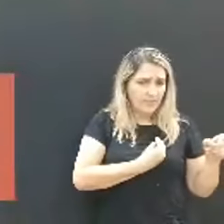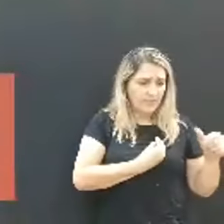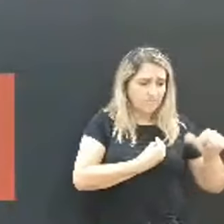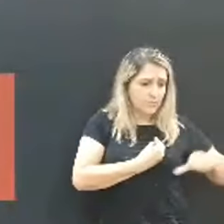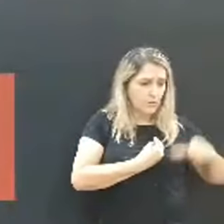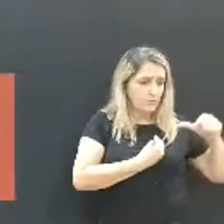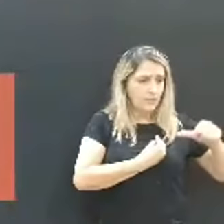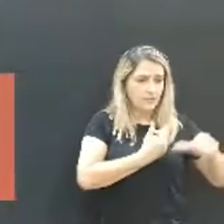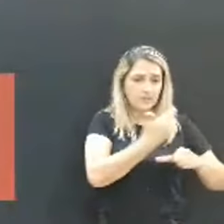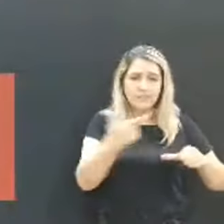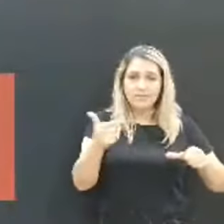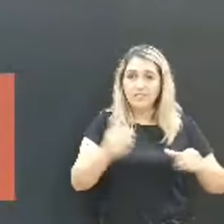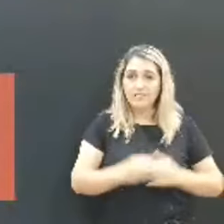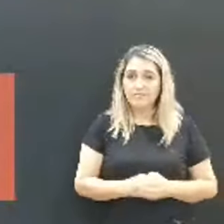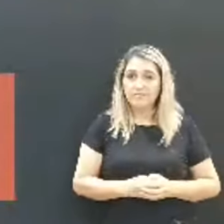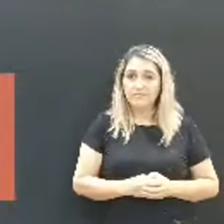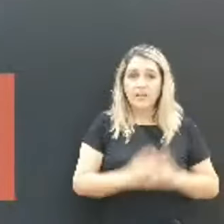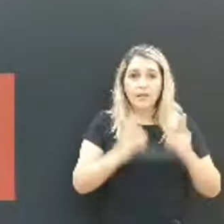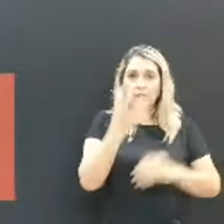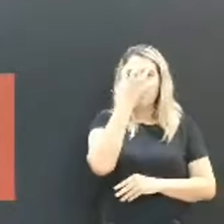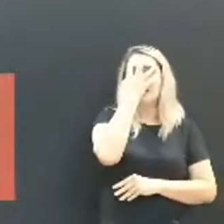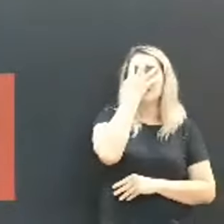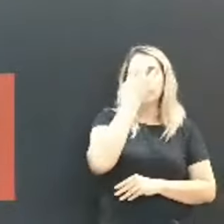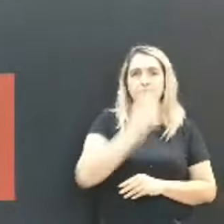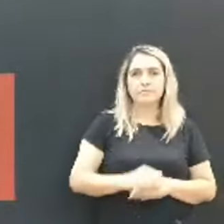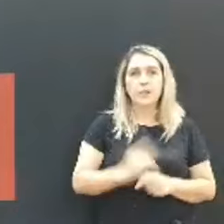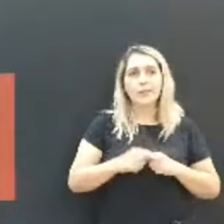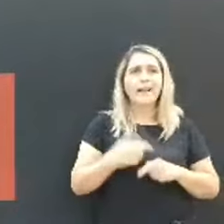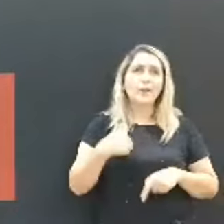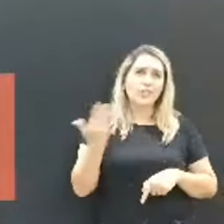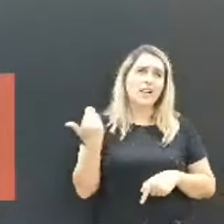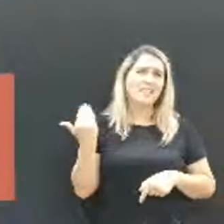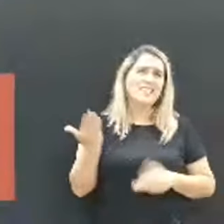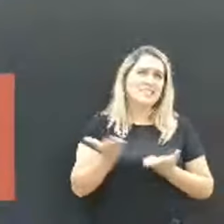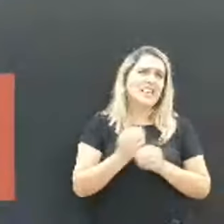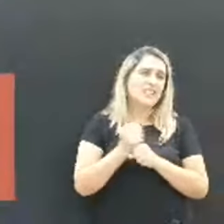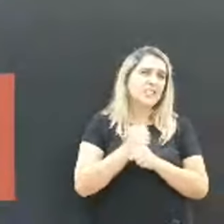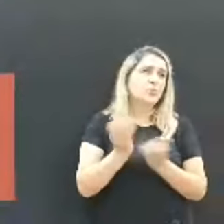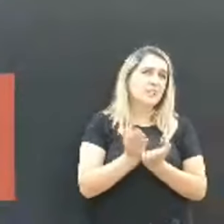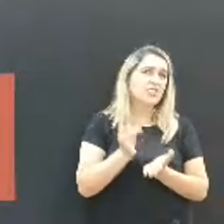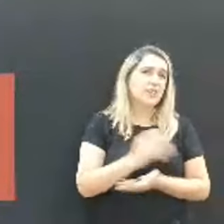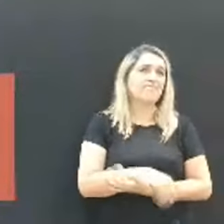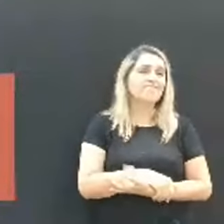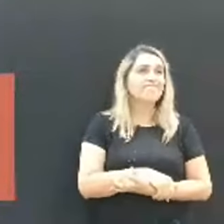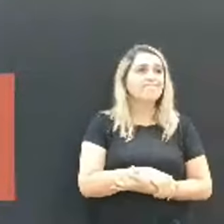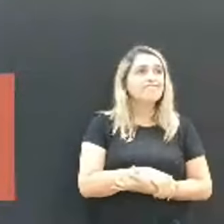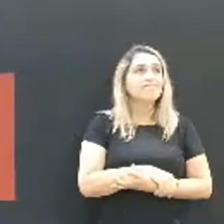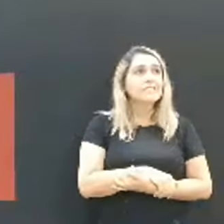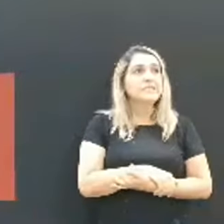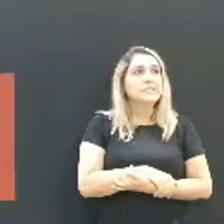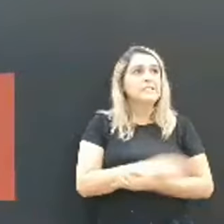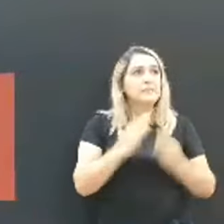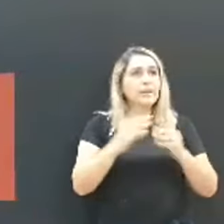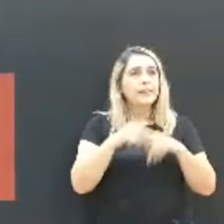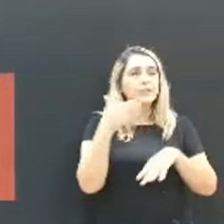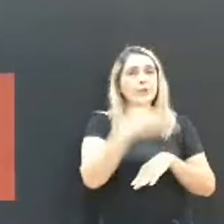vida de união com o Senhor. Eu preciso desejar ter mudança na minha vida, no meu interior, tirar as